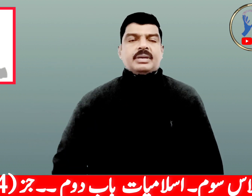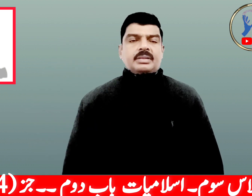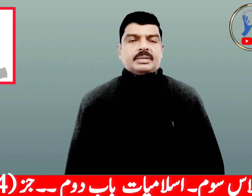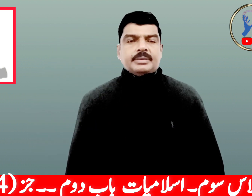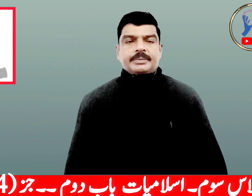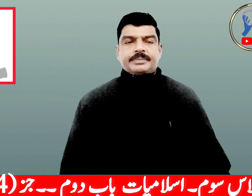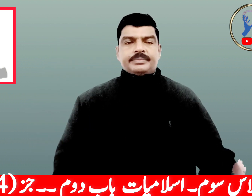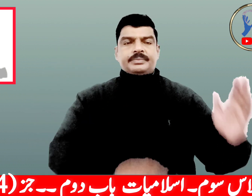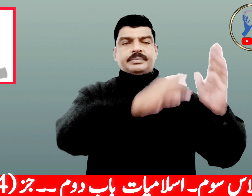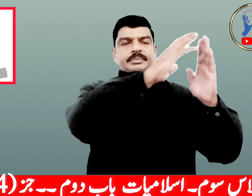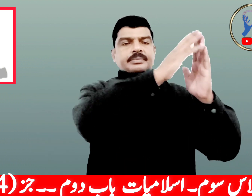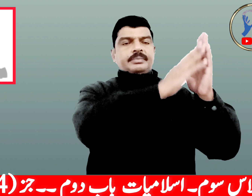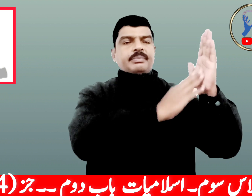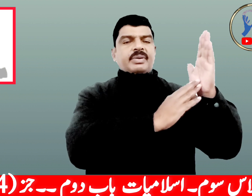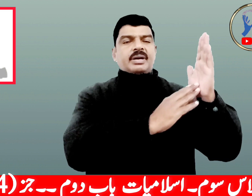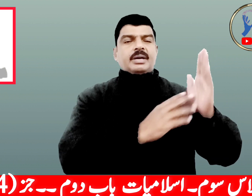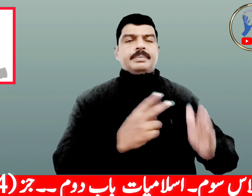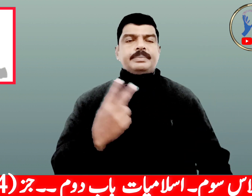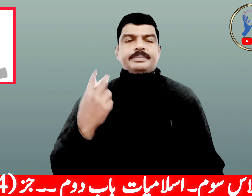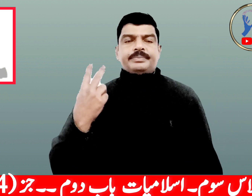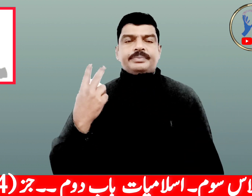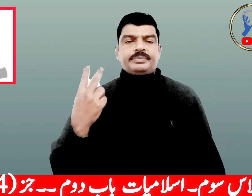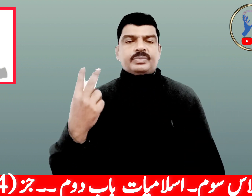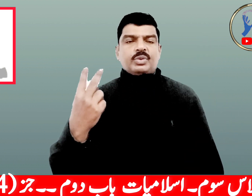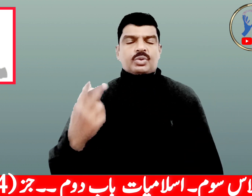اسلامیات باب دوم